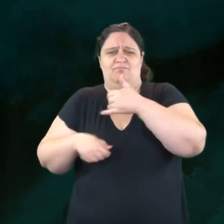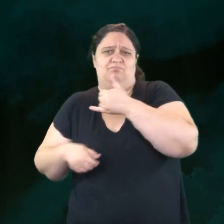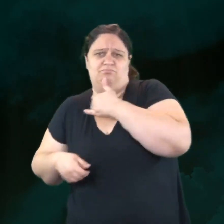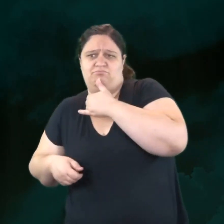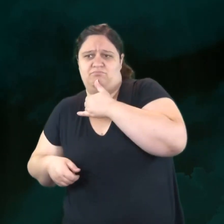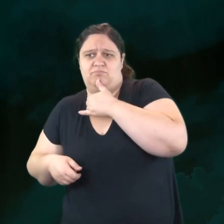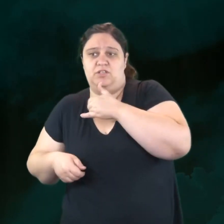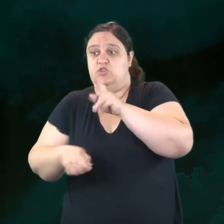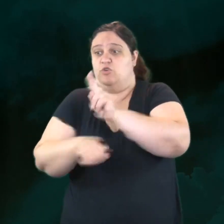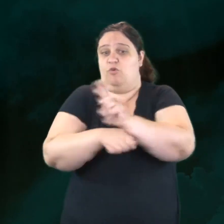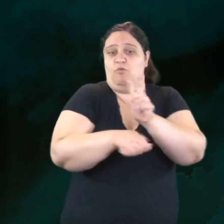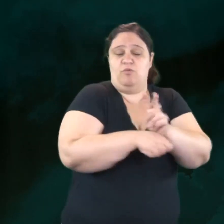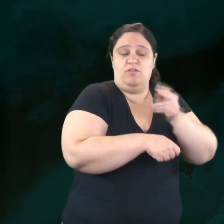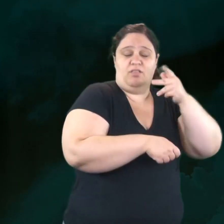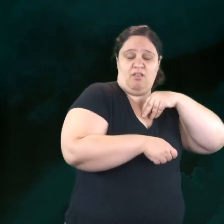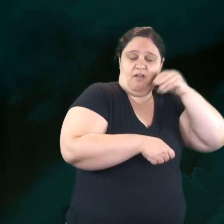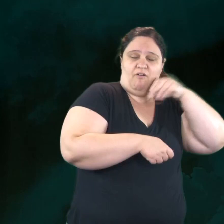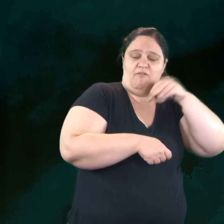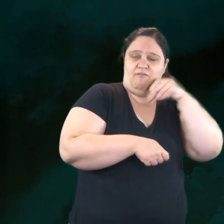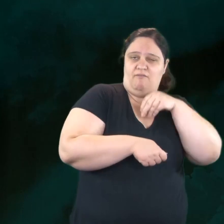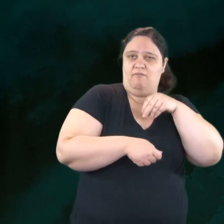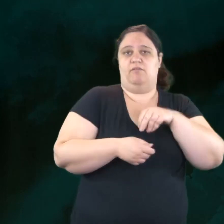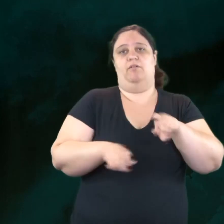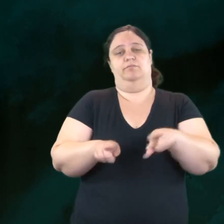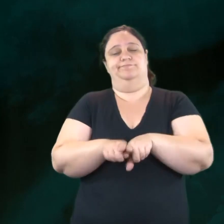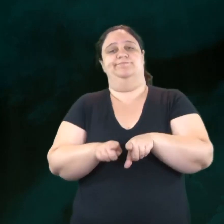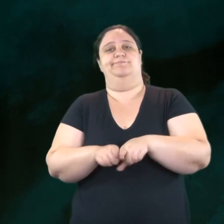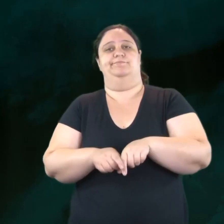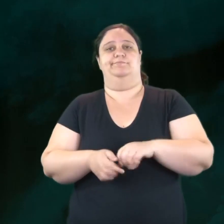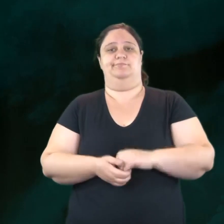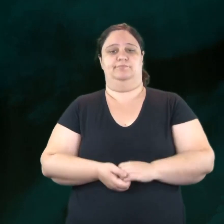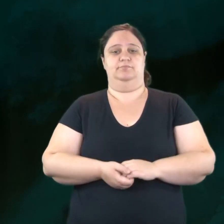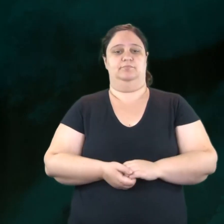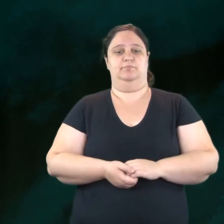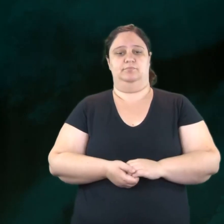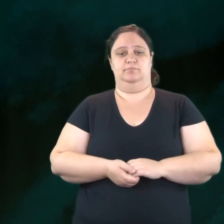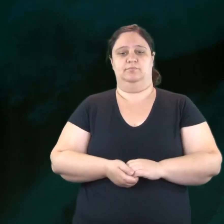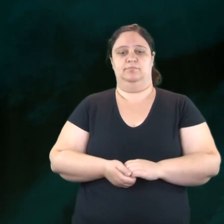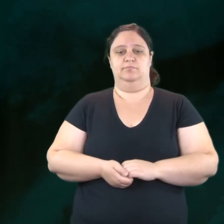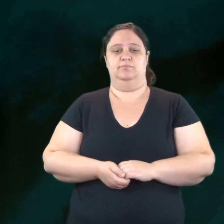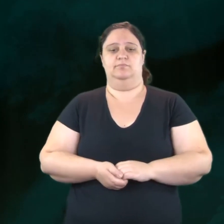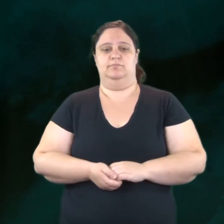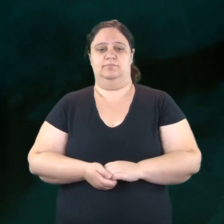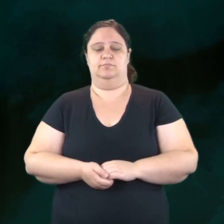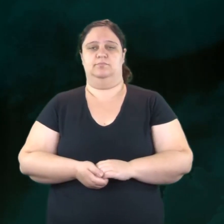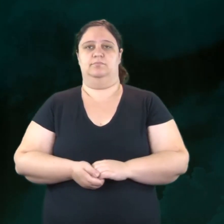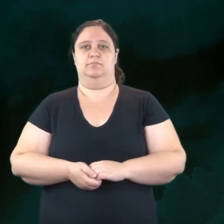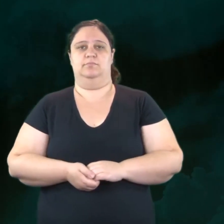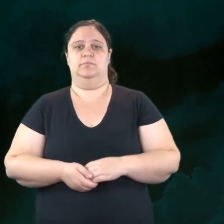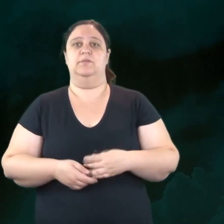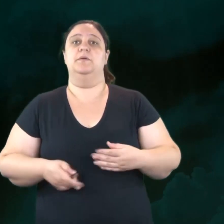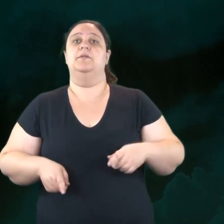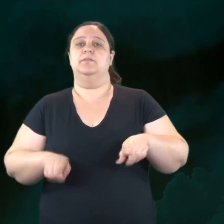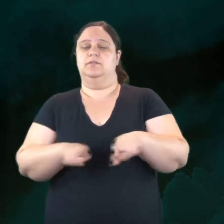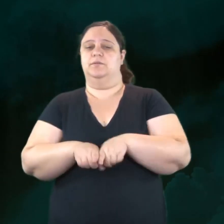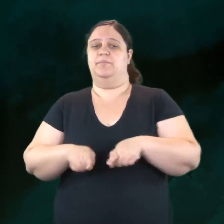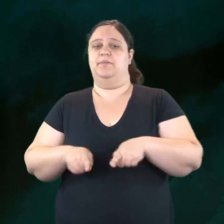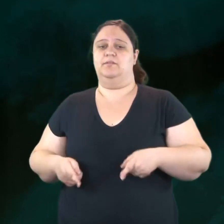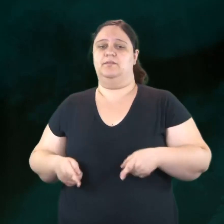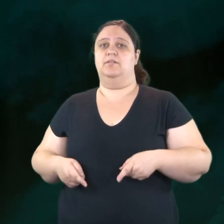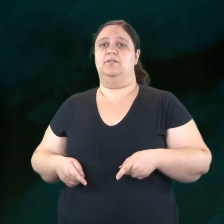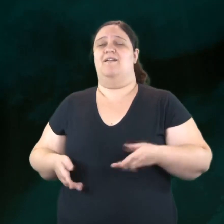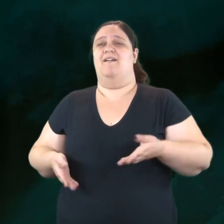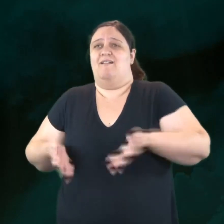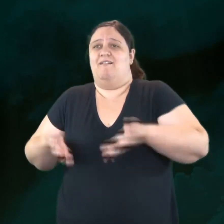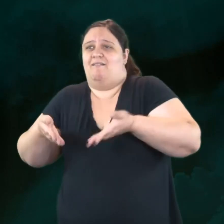com todos. Consolar, né, aqui, admoestar, consolar, amparar, não